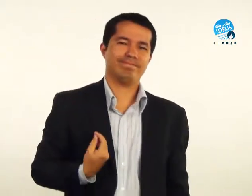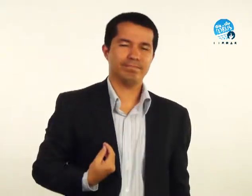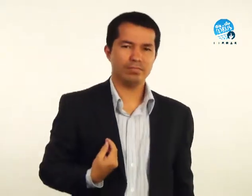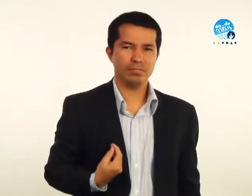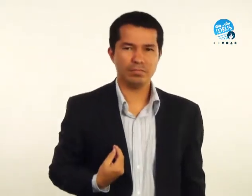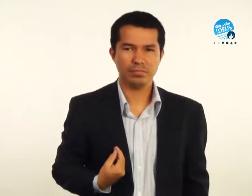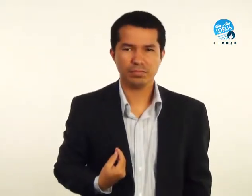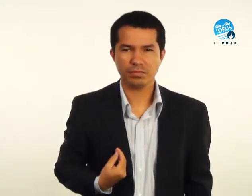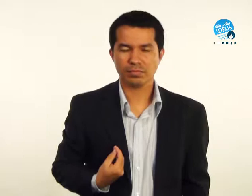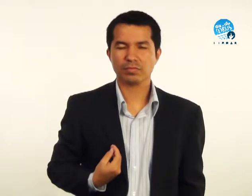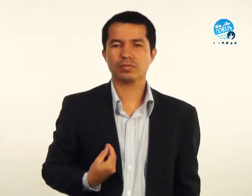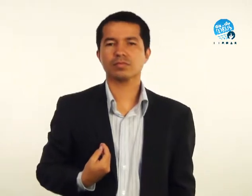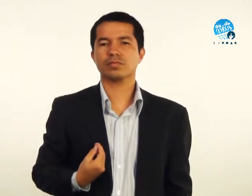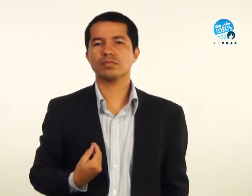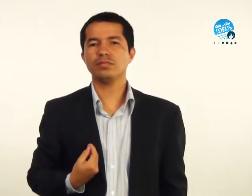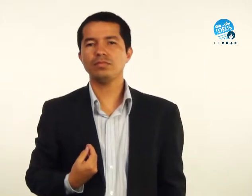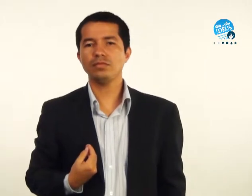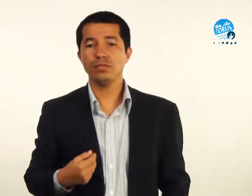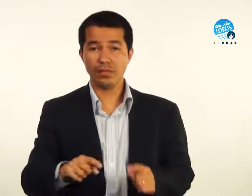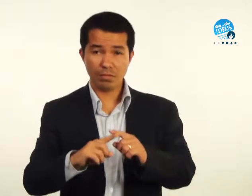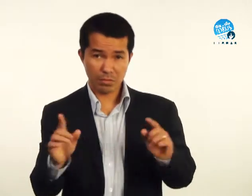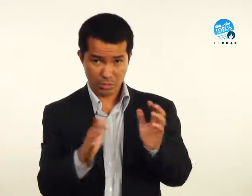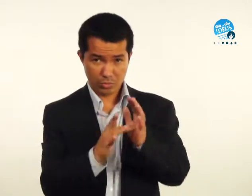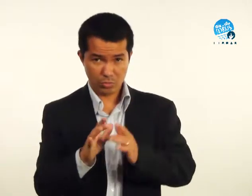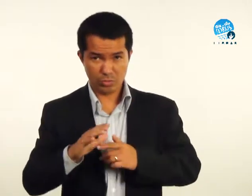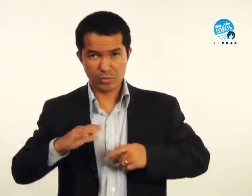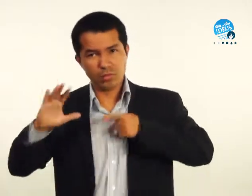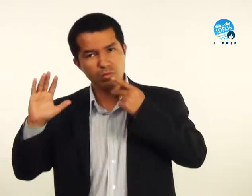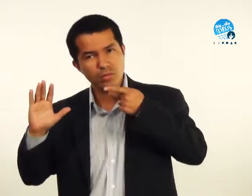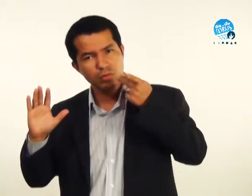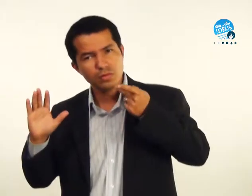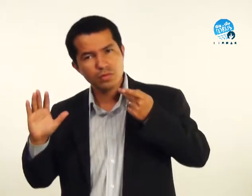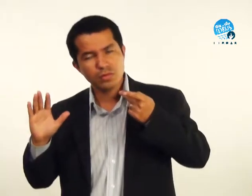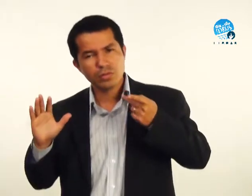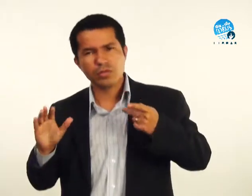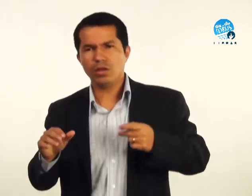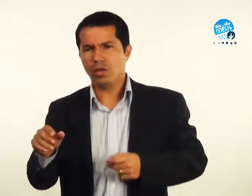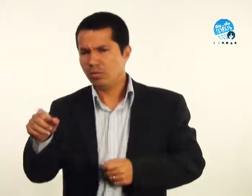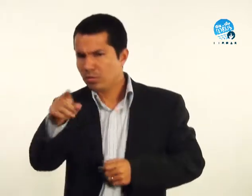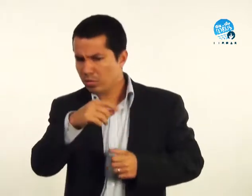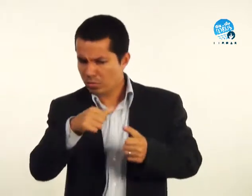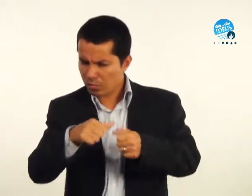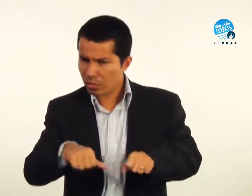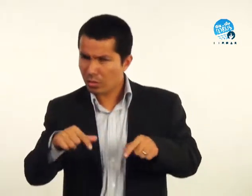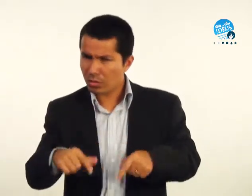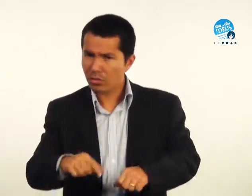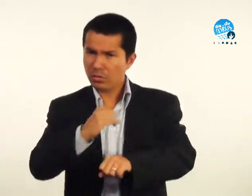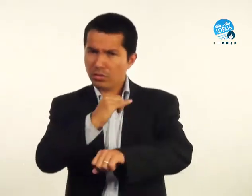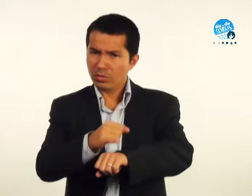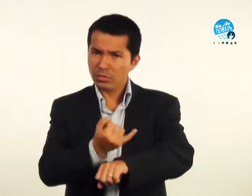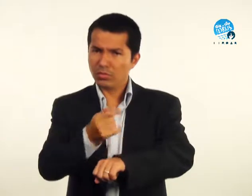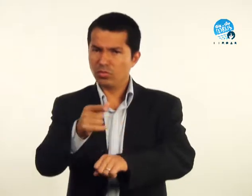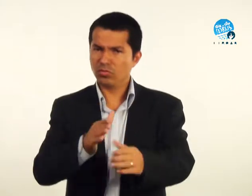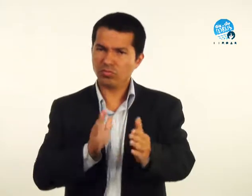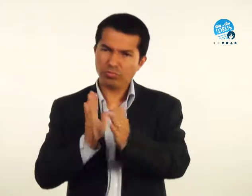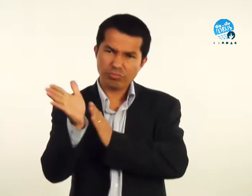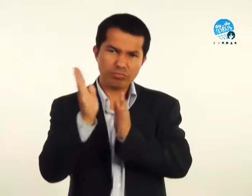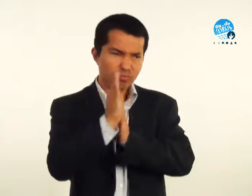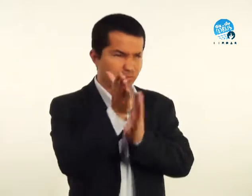em nós. E é isso que Jesus prometeu. Ele disse aos seus discípulos: vocês permaneçam aqui em Jerusalém,